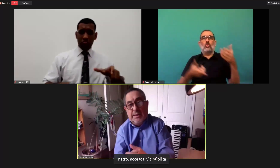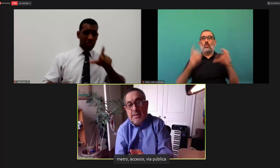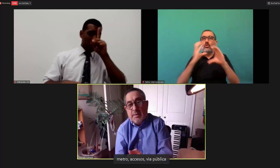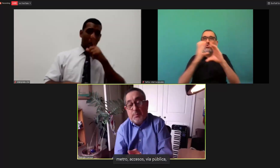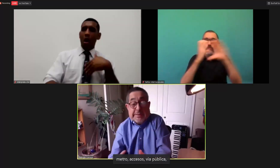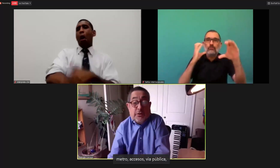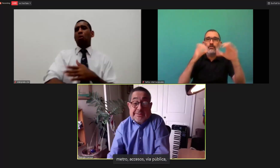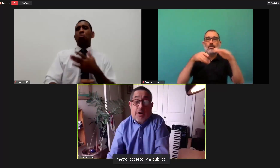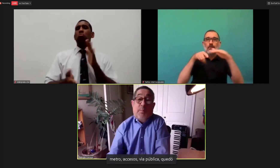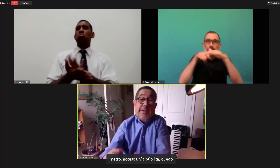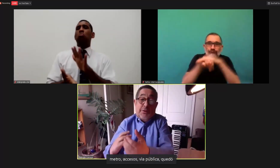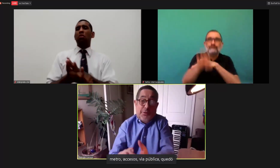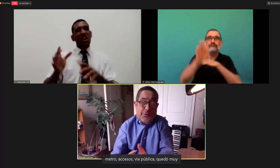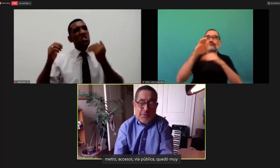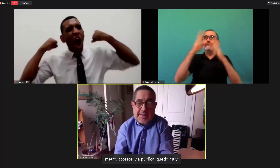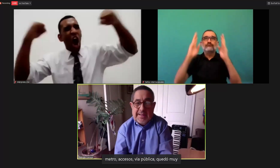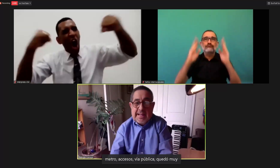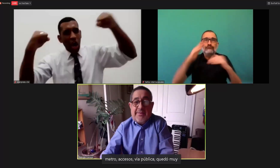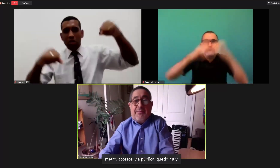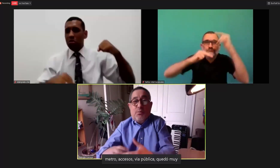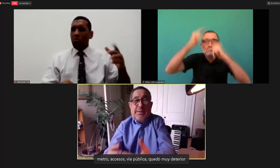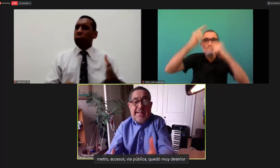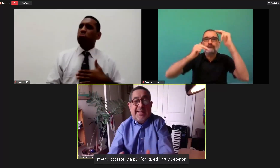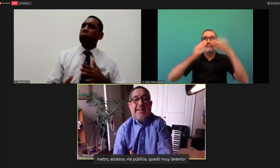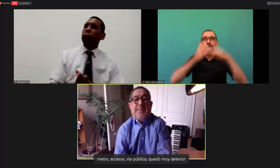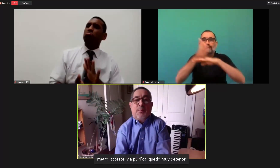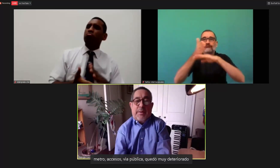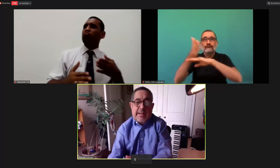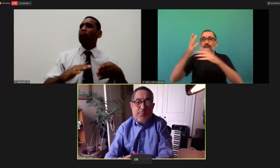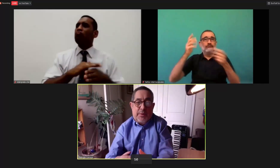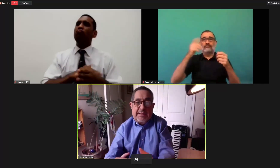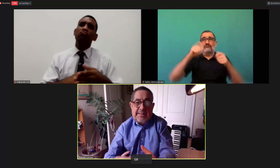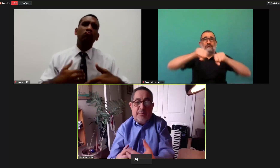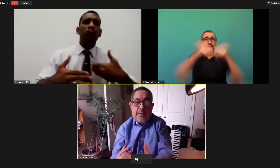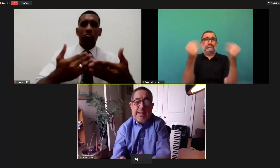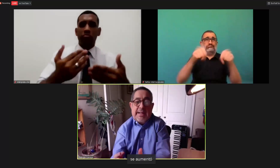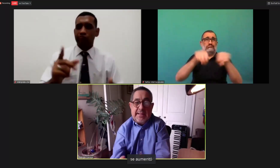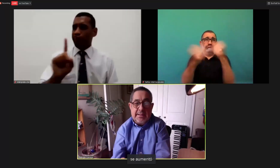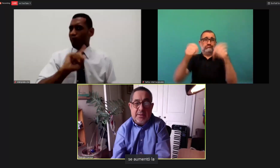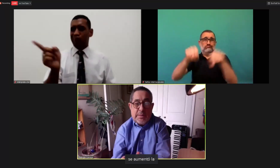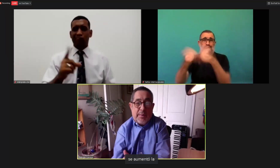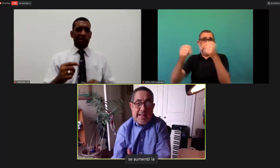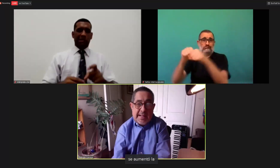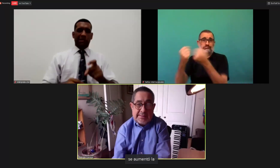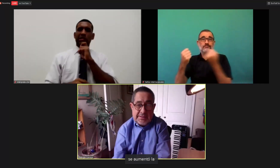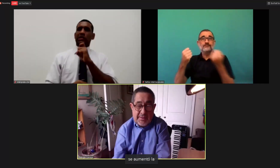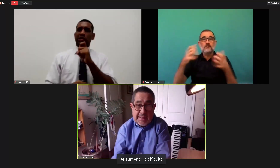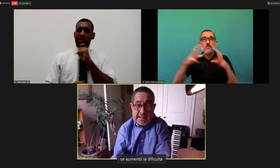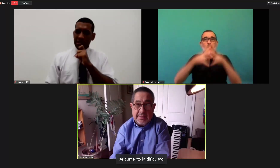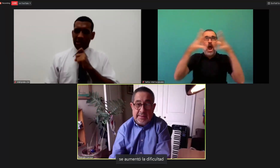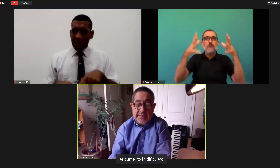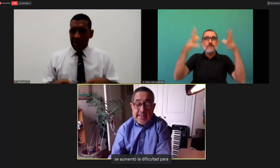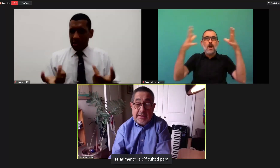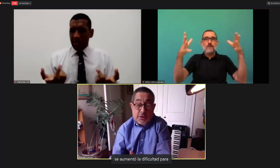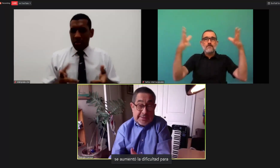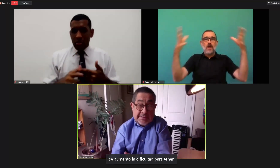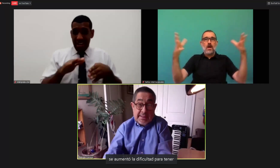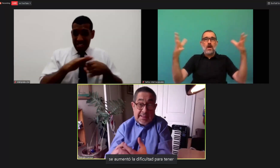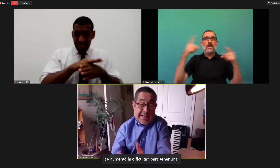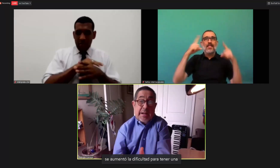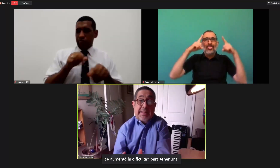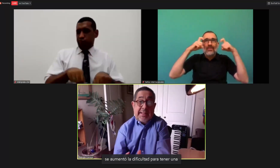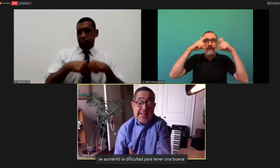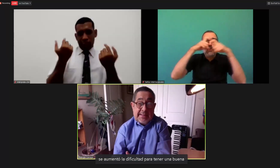deteriorado. Por tanto, se aumentó la dificultad, digamos, para poder tener una buena accesibilidad.